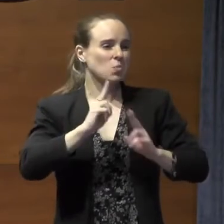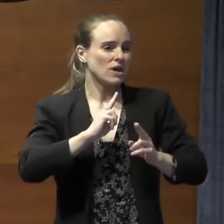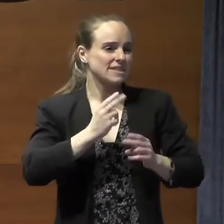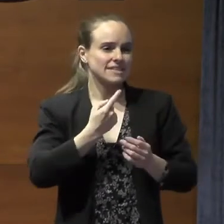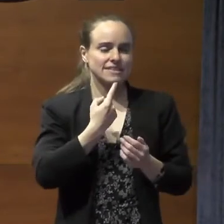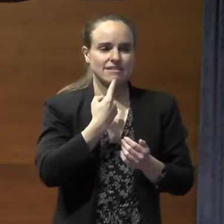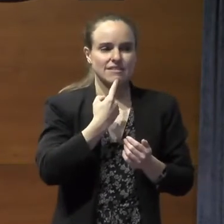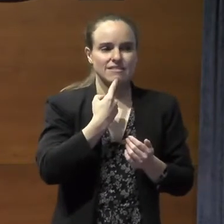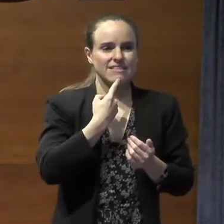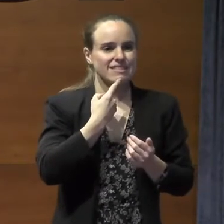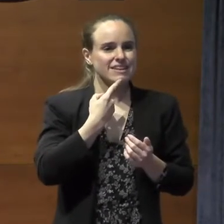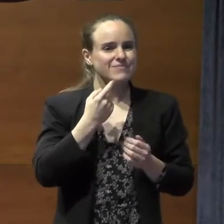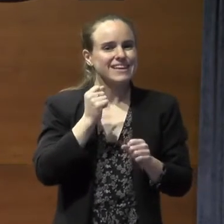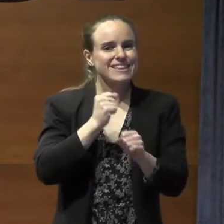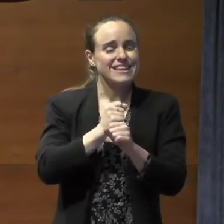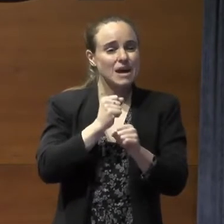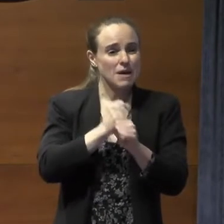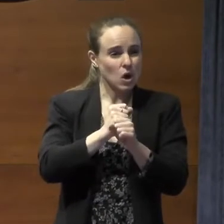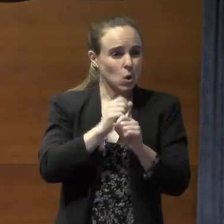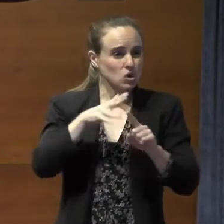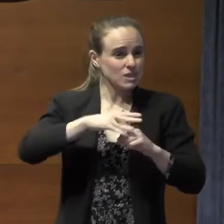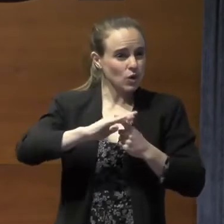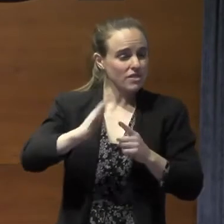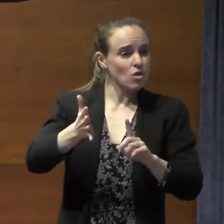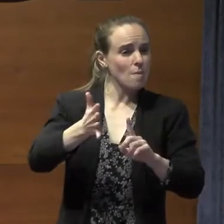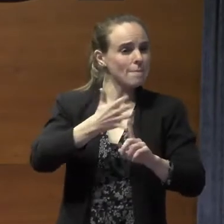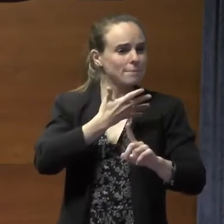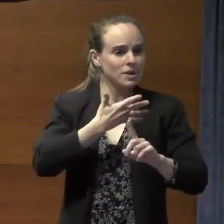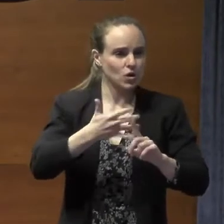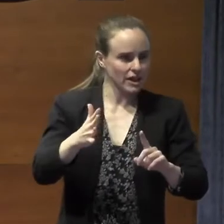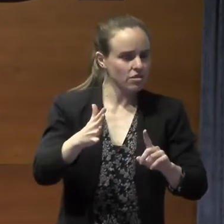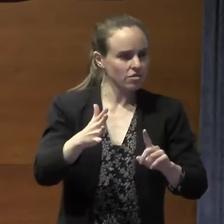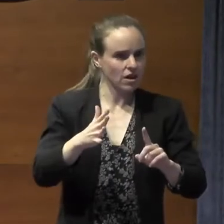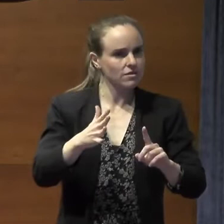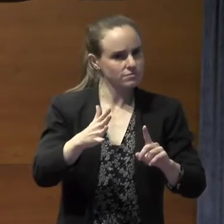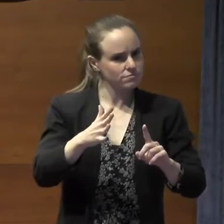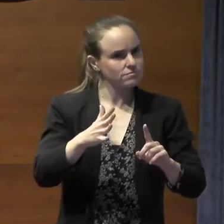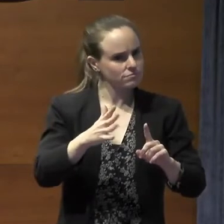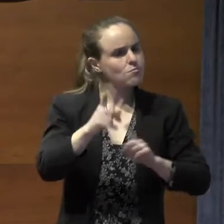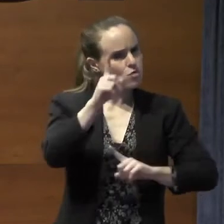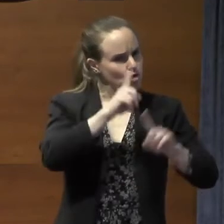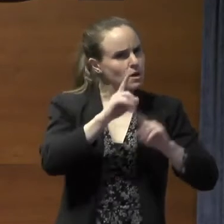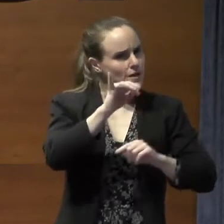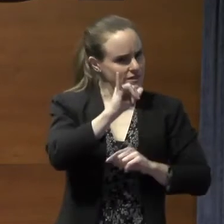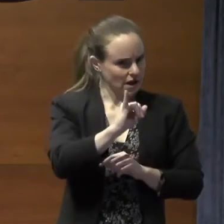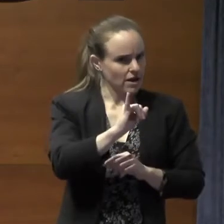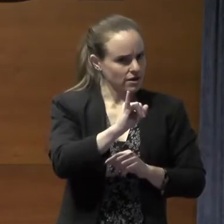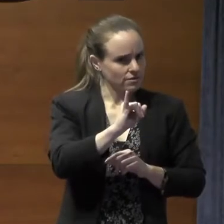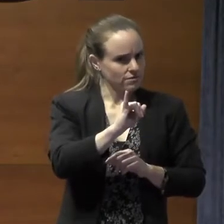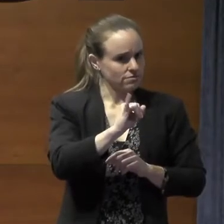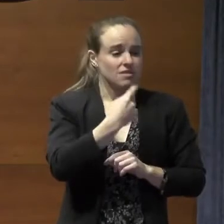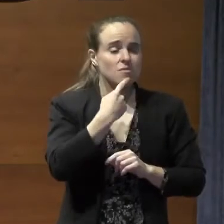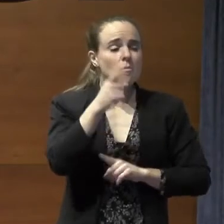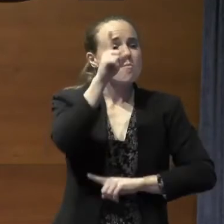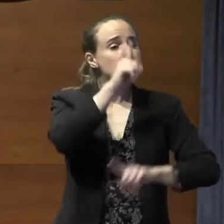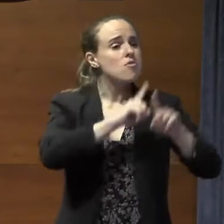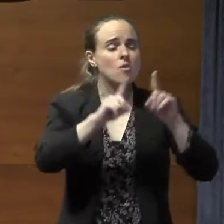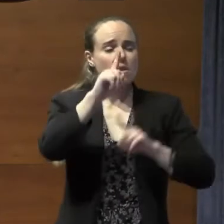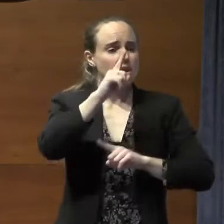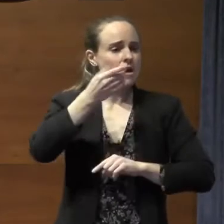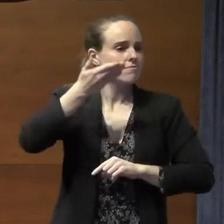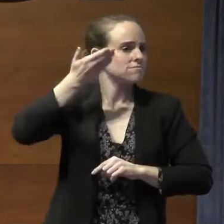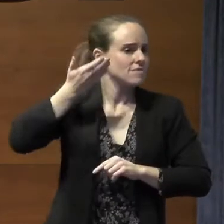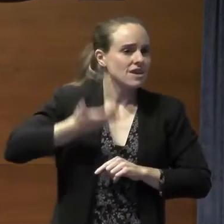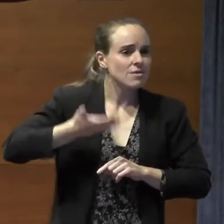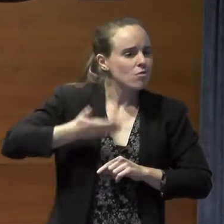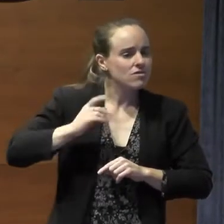dificultades en su trabajo con víctimas de violencia de género. Entre estas dificultades podemos destacar en